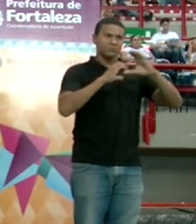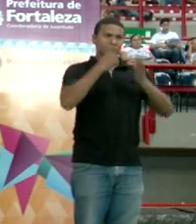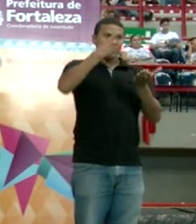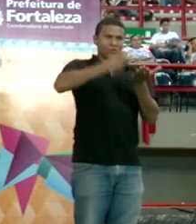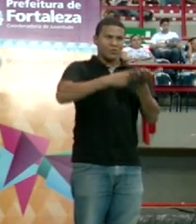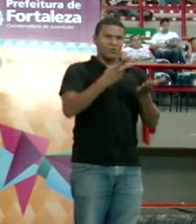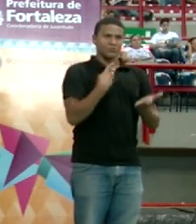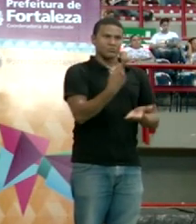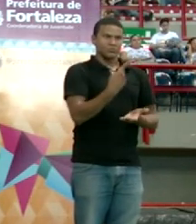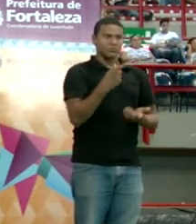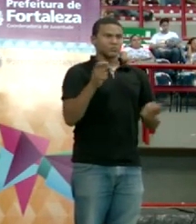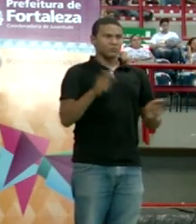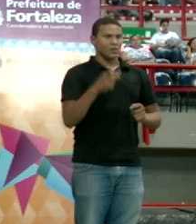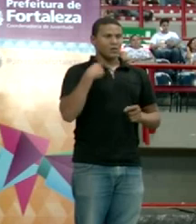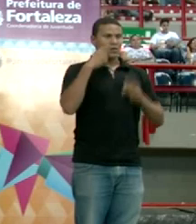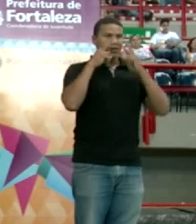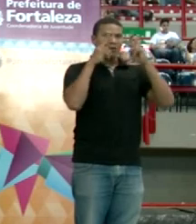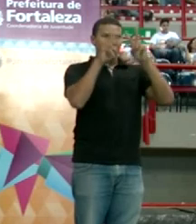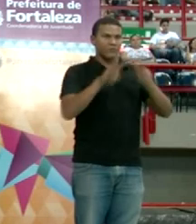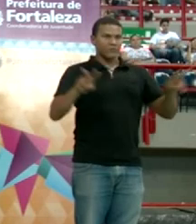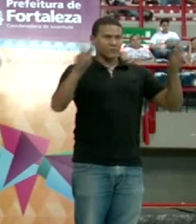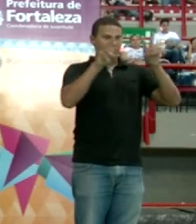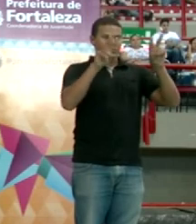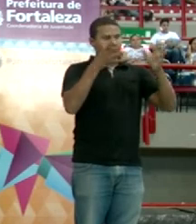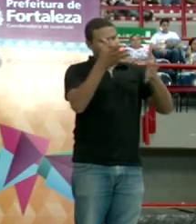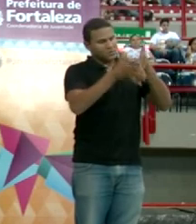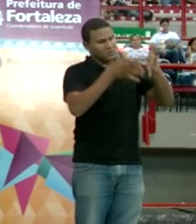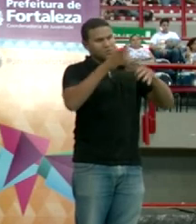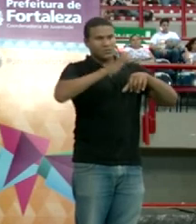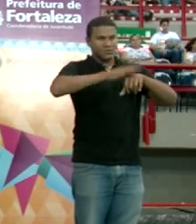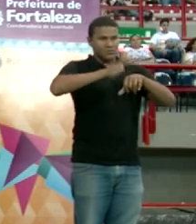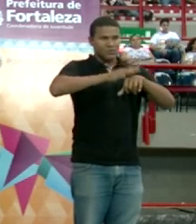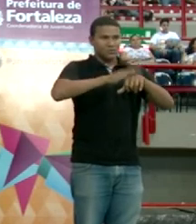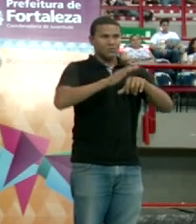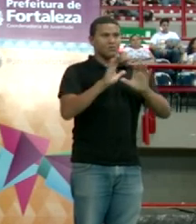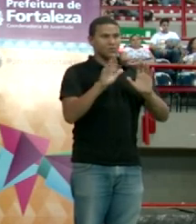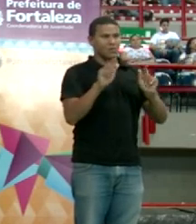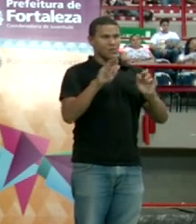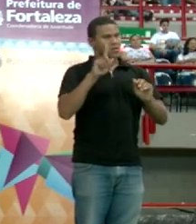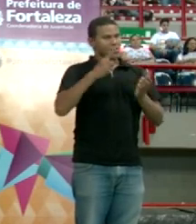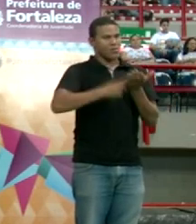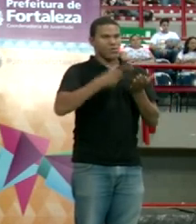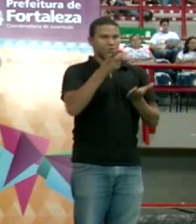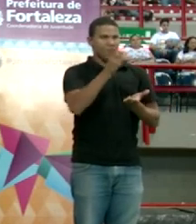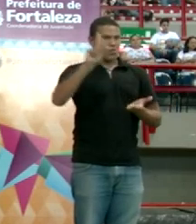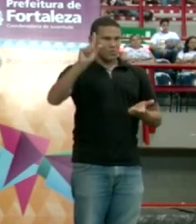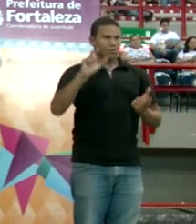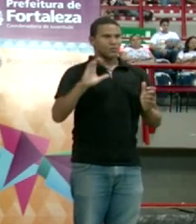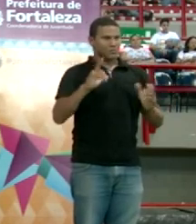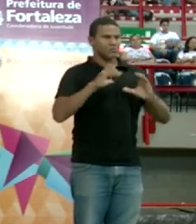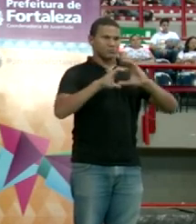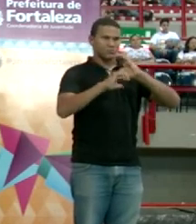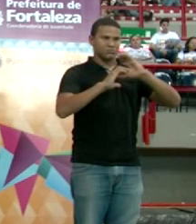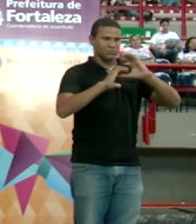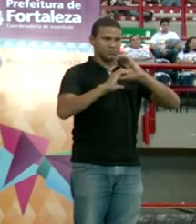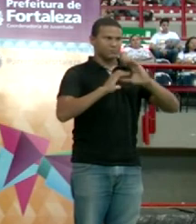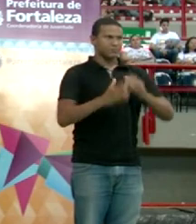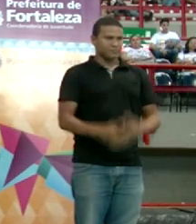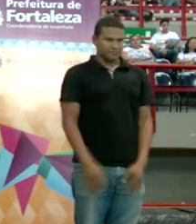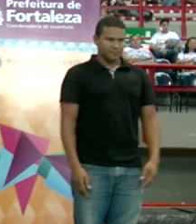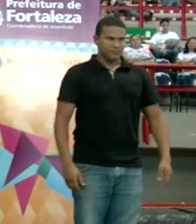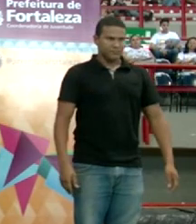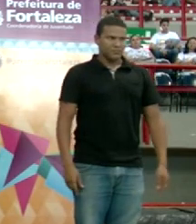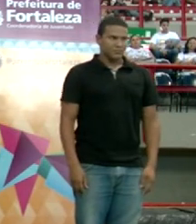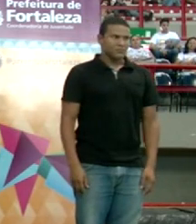envolve aspectos visuais e gestuais, é um outro código comunicativo.